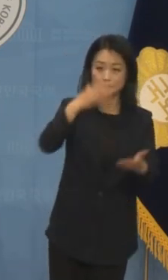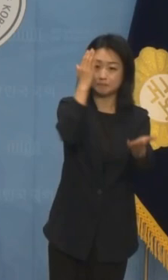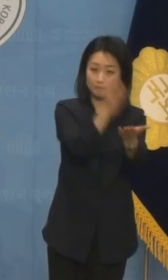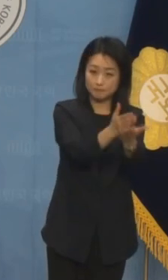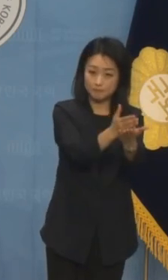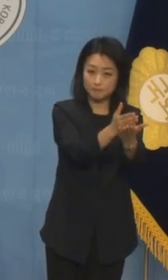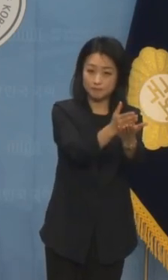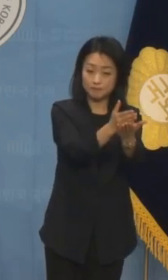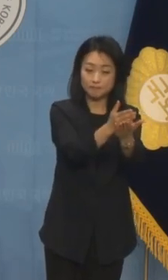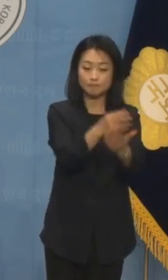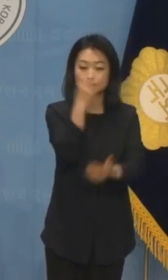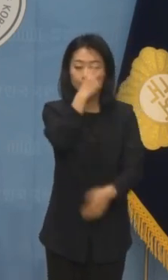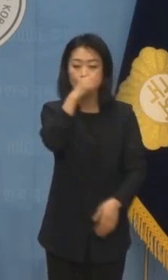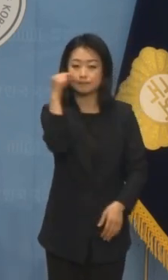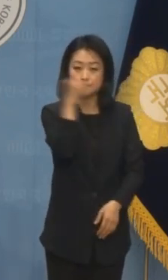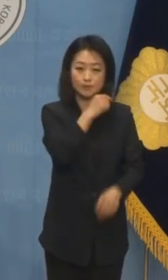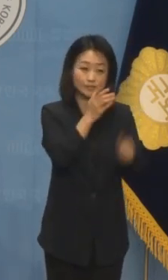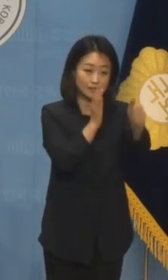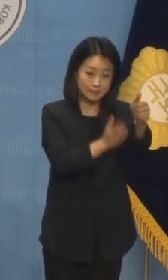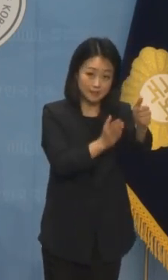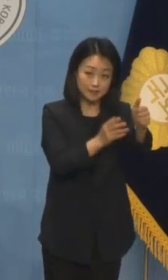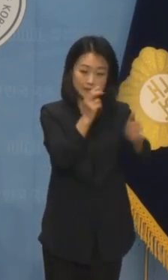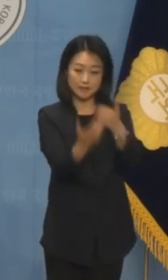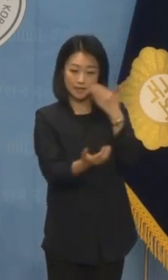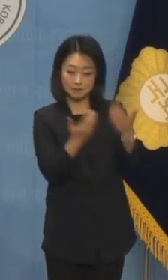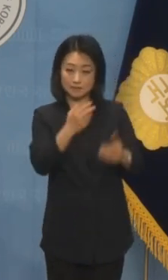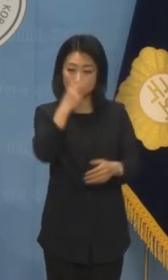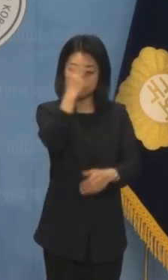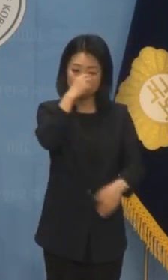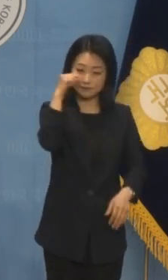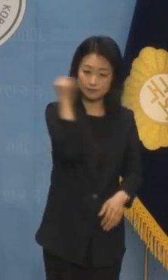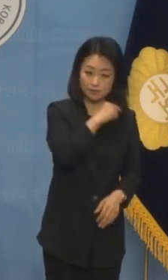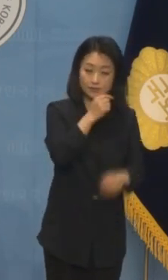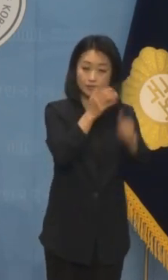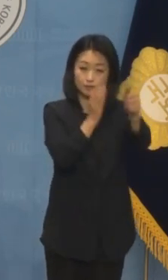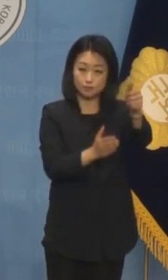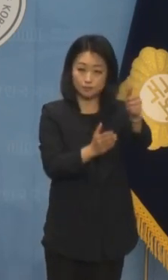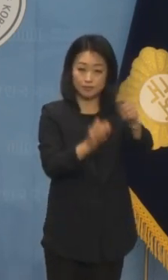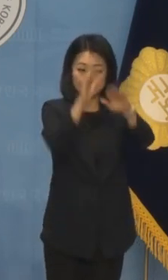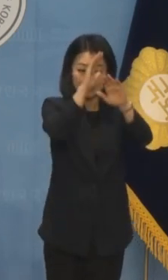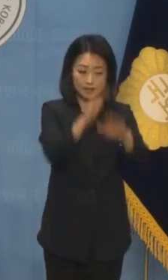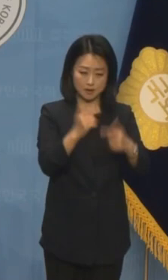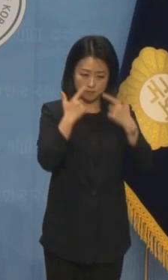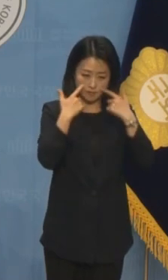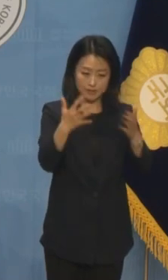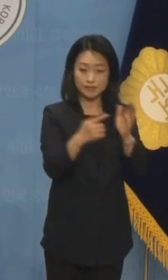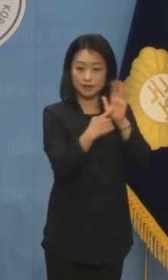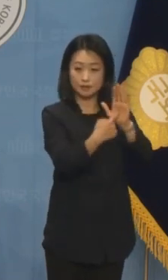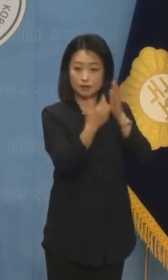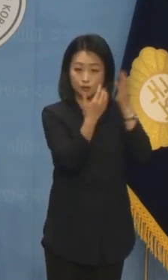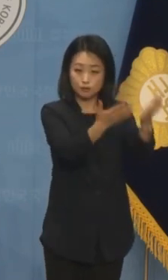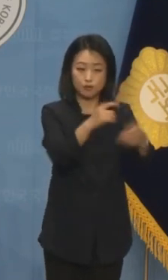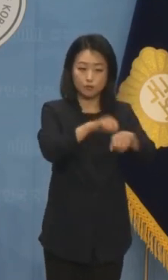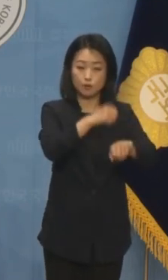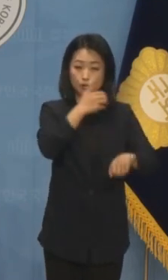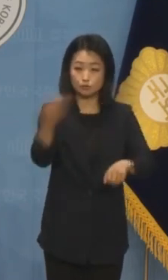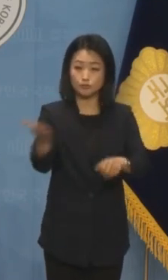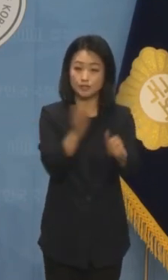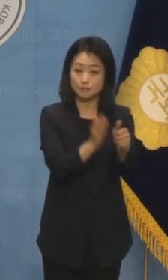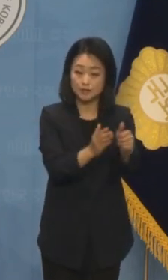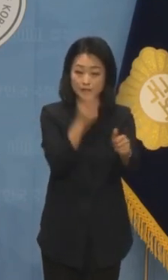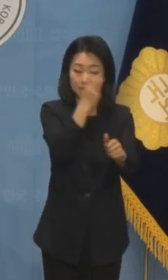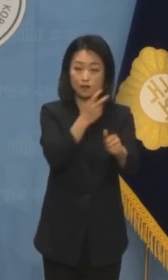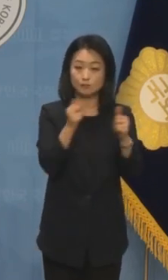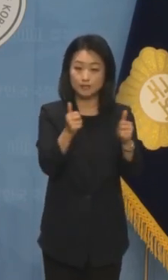않도록 엄정한 수사와 감찰을 실시해 진상을 국민께 소상히 밝히고 단죄하십시오. 검찰의